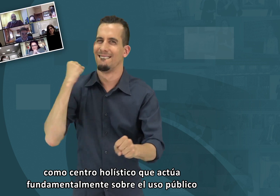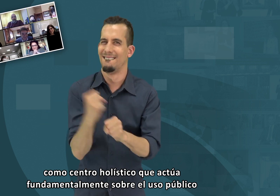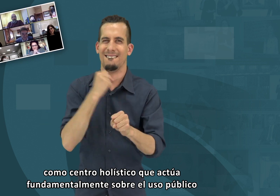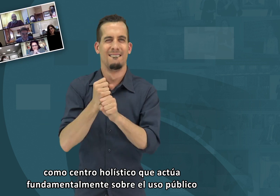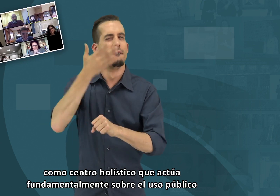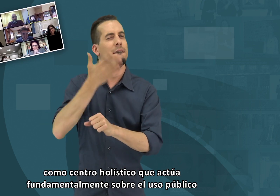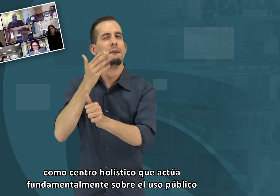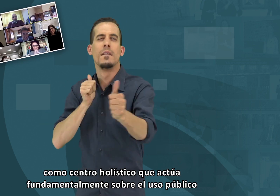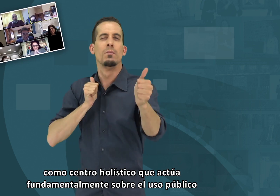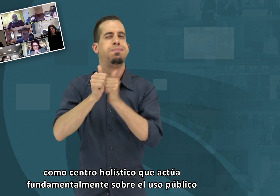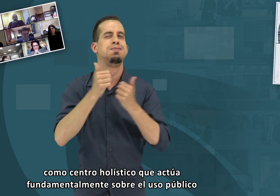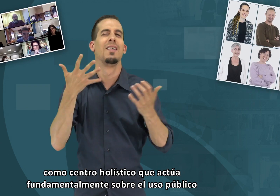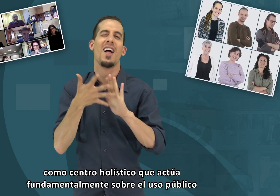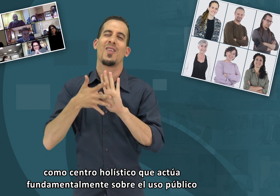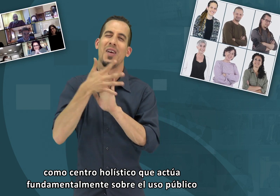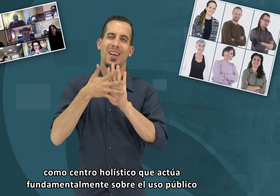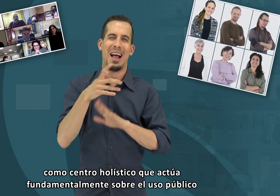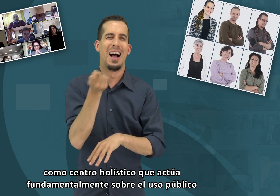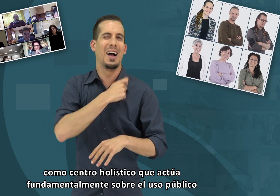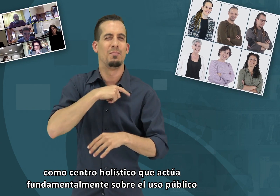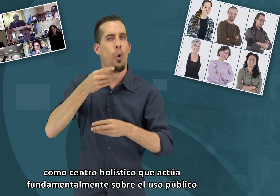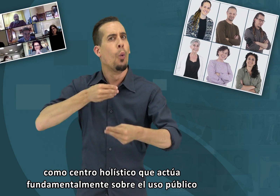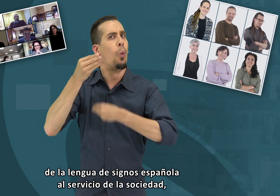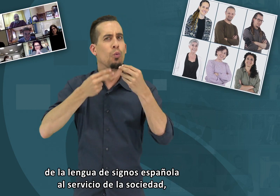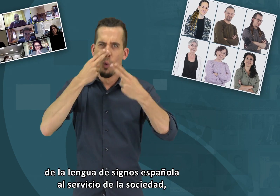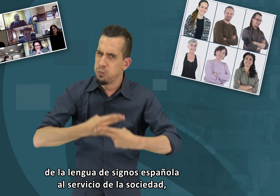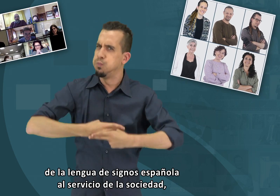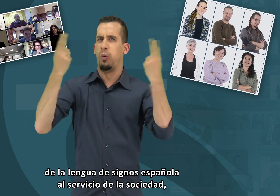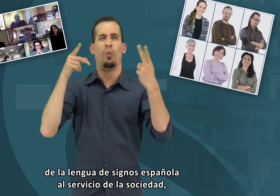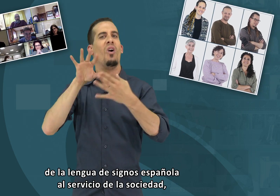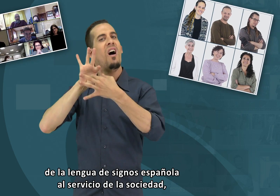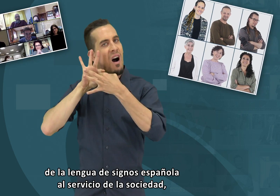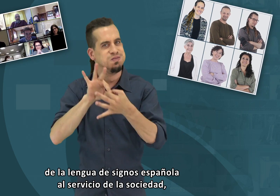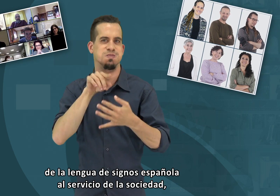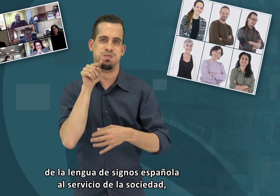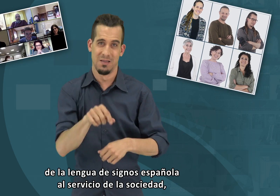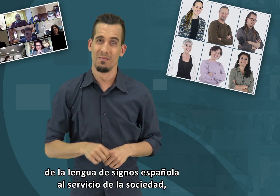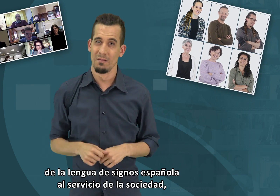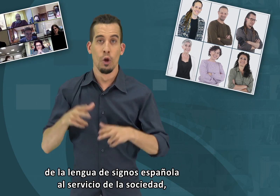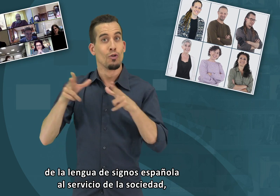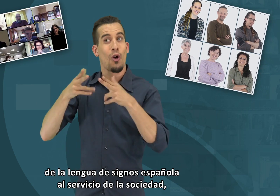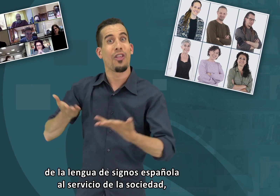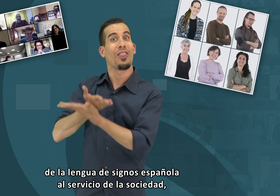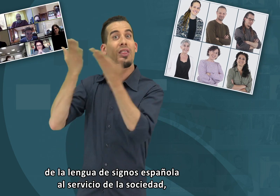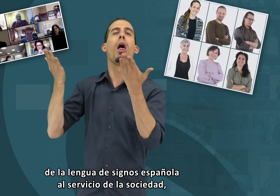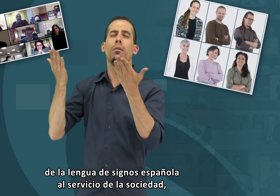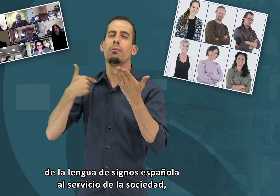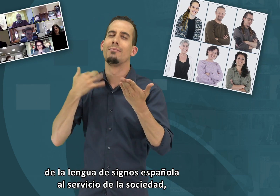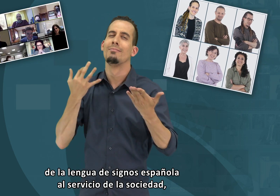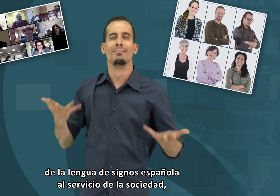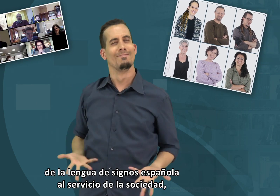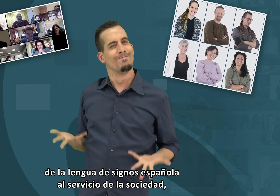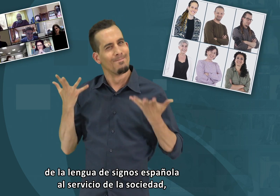actúa fundamentalmente sobre el uso público de la lengua de signos española al servicio de la